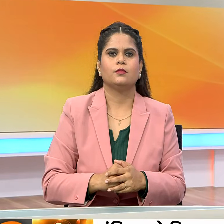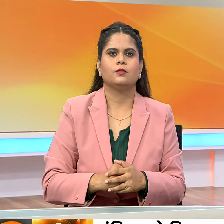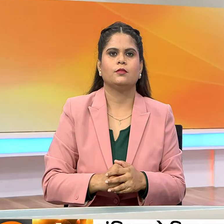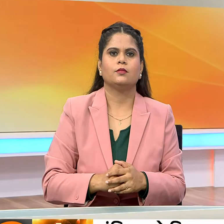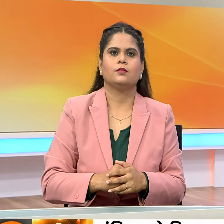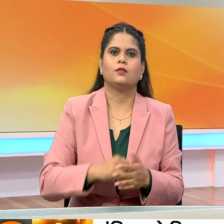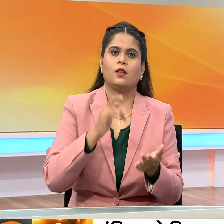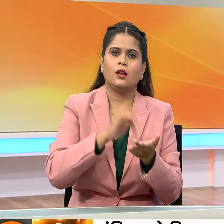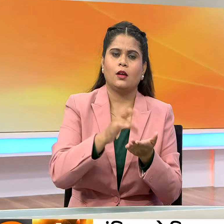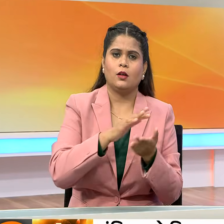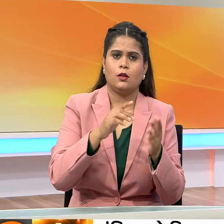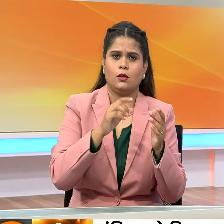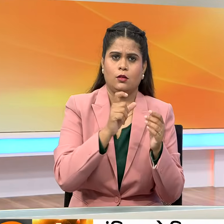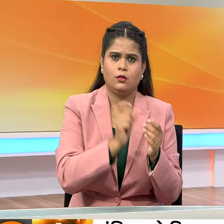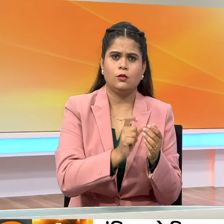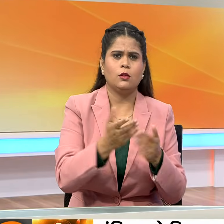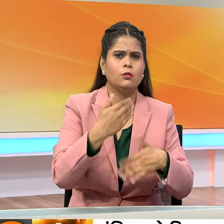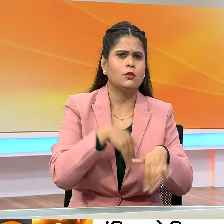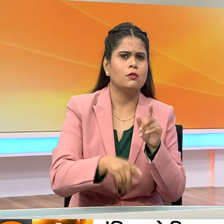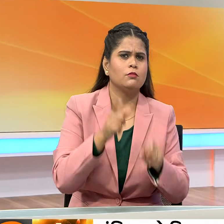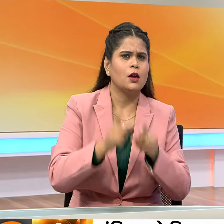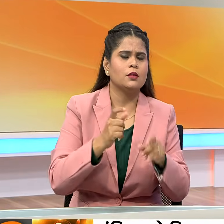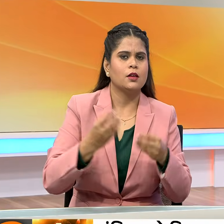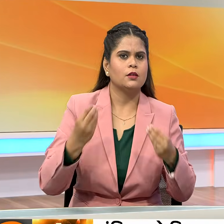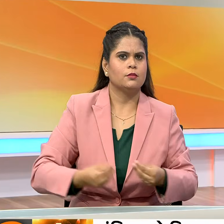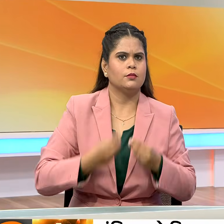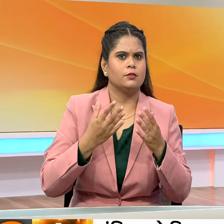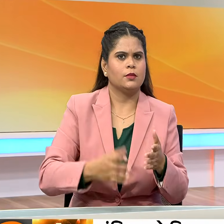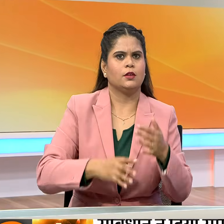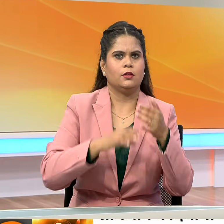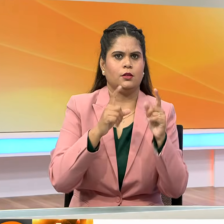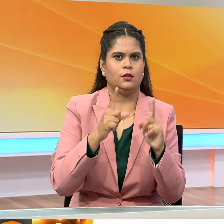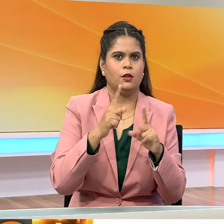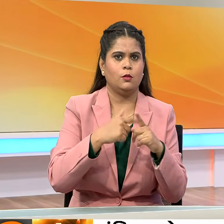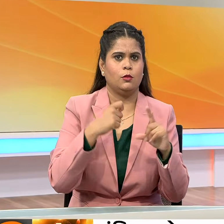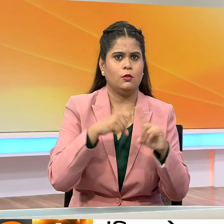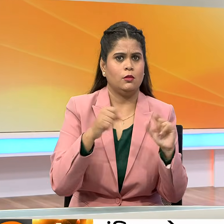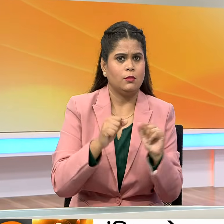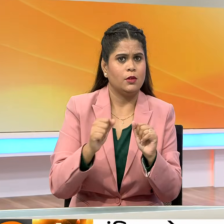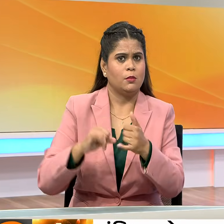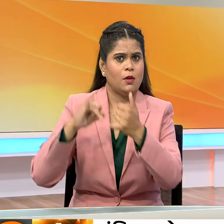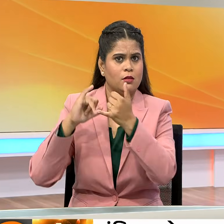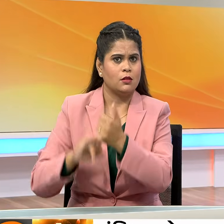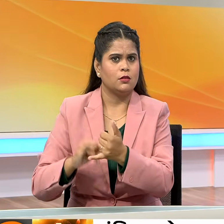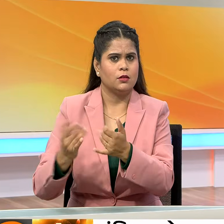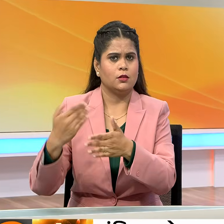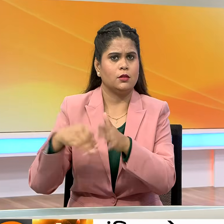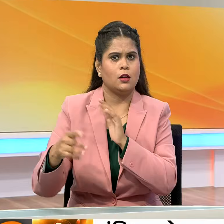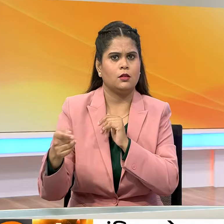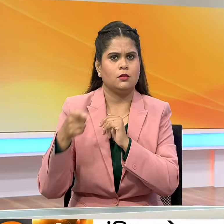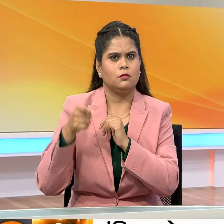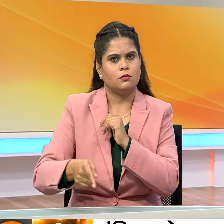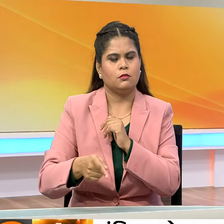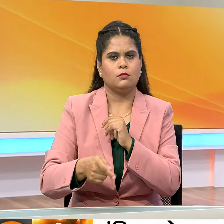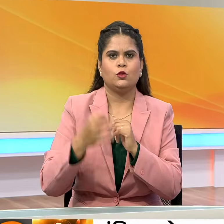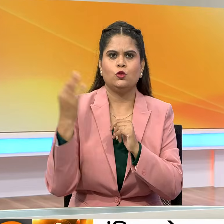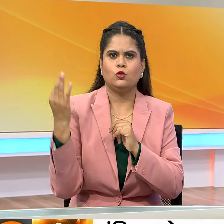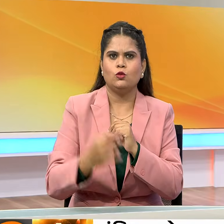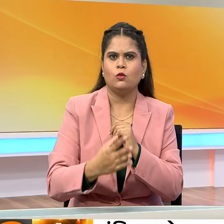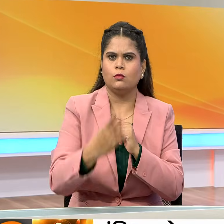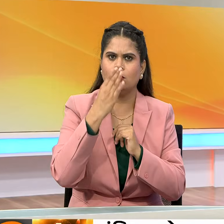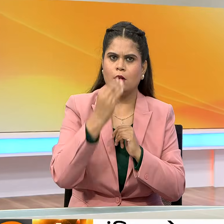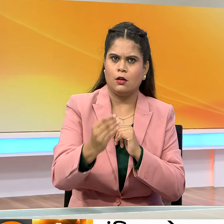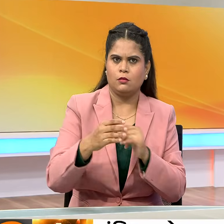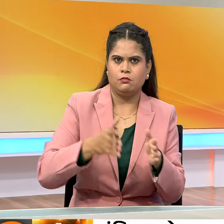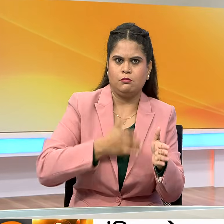और उधमपुर के लोगों के लिए एक अच्छी खबर। जम्मू और श्रीनगर के बीच चलने वाली तीसरी और नई वंदे भारत एक्सप्रेस का स्टॉपेज